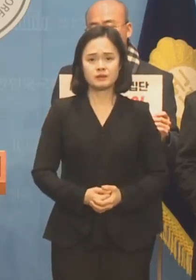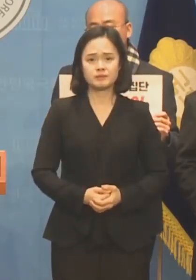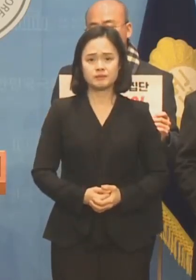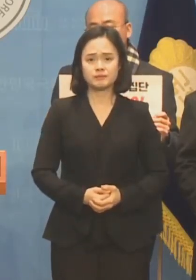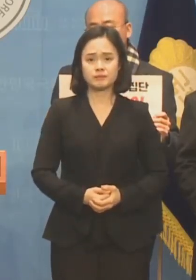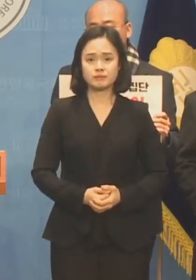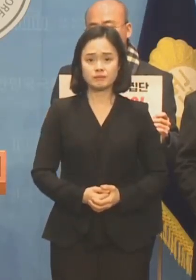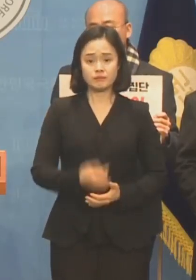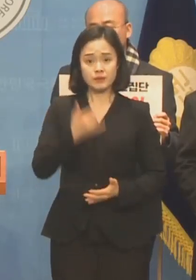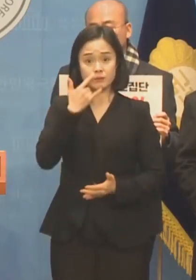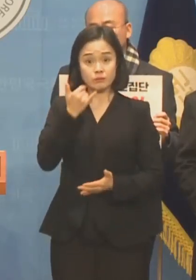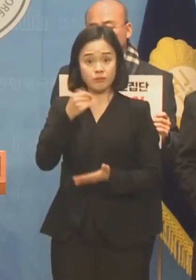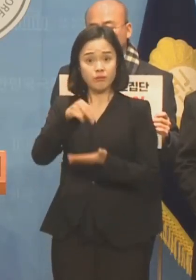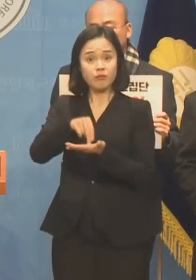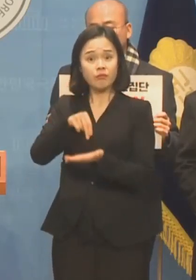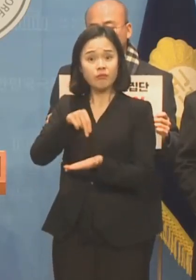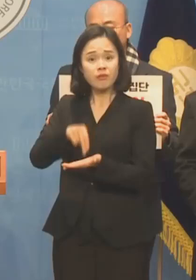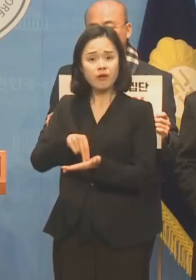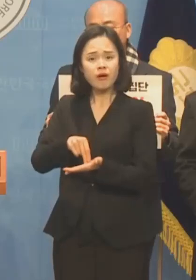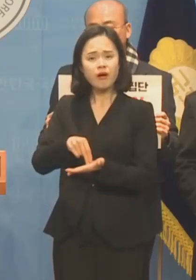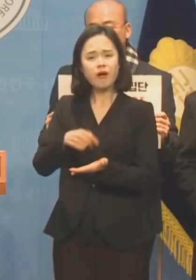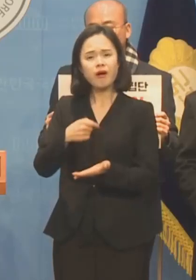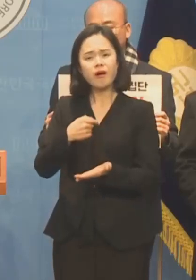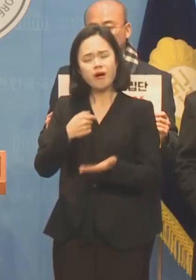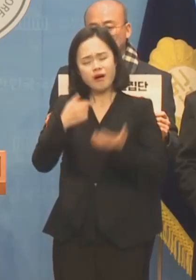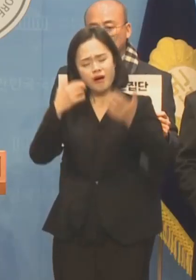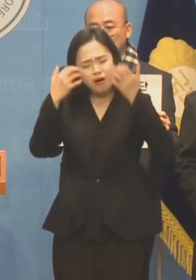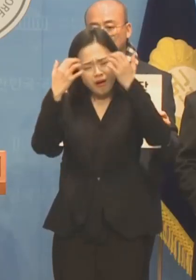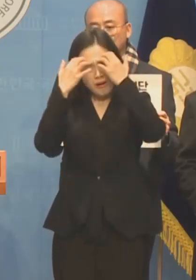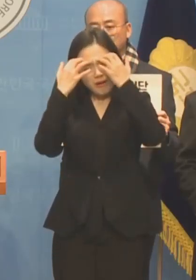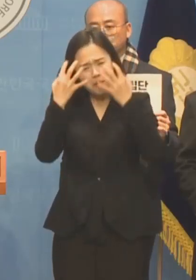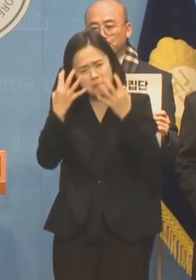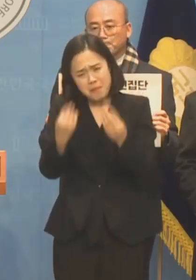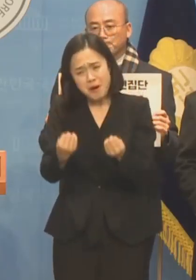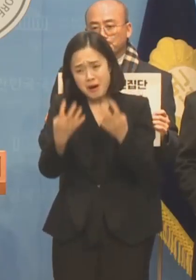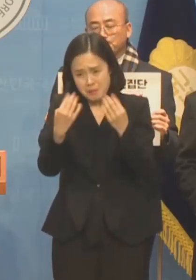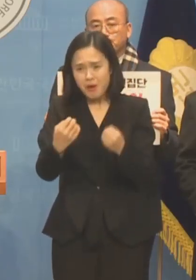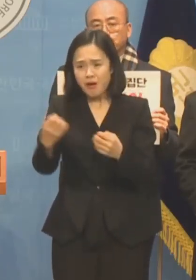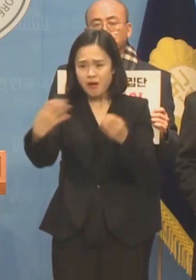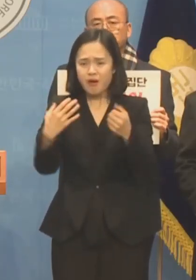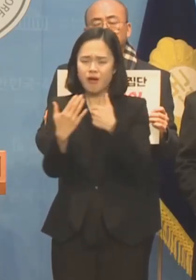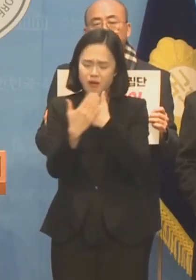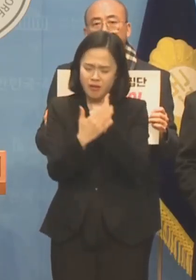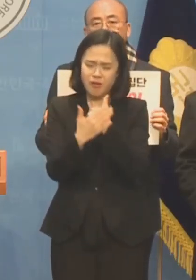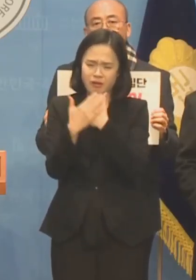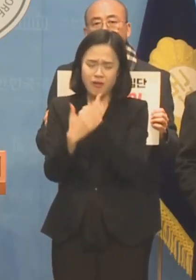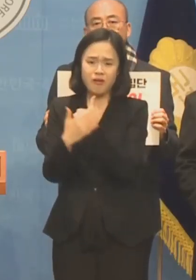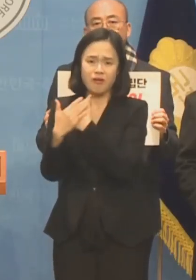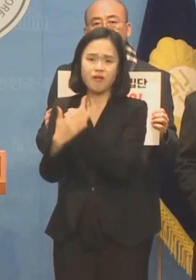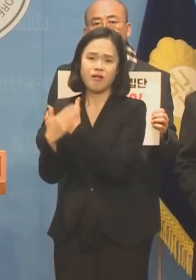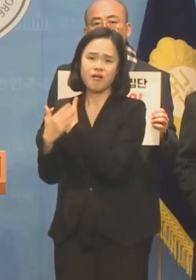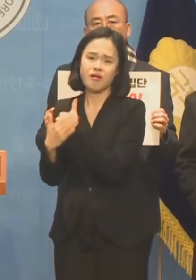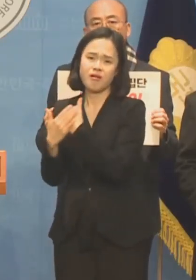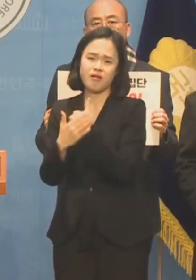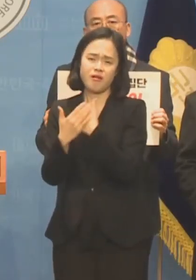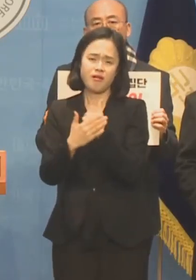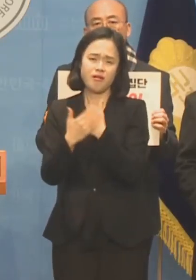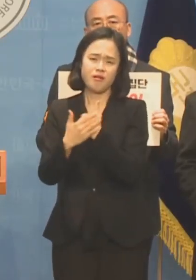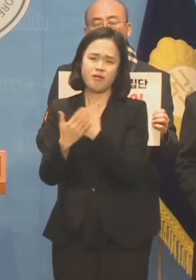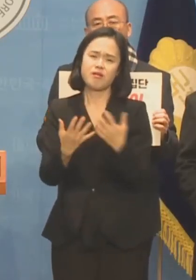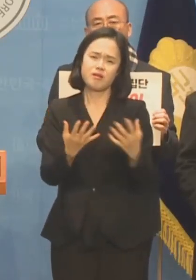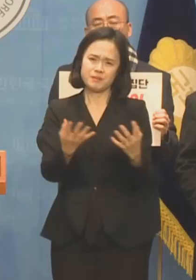부모된 입장으로서 얼마나 고통스럽겠냐고 저한테 위로의 전화를 이렇게 해주고 계시는 분들이